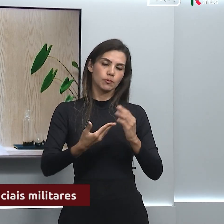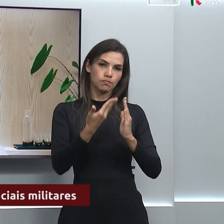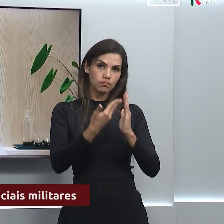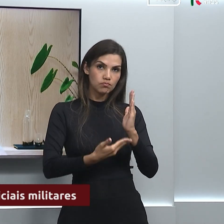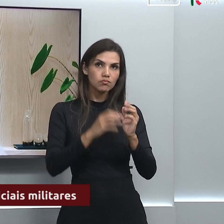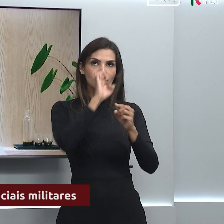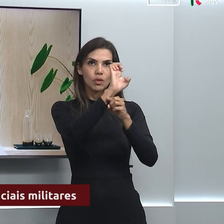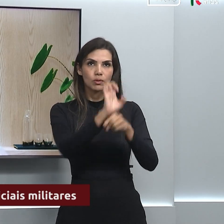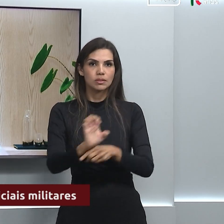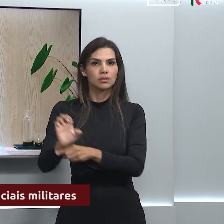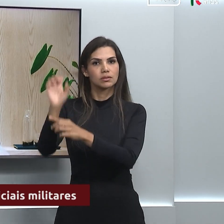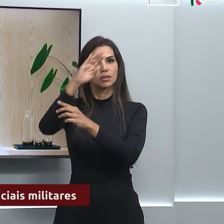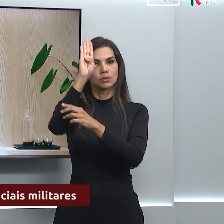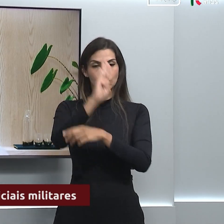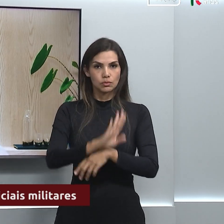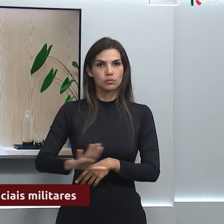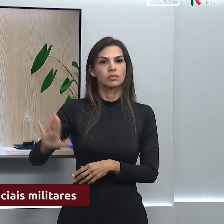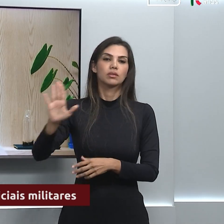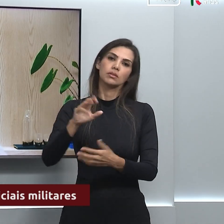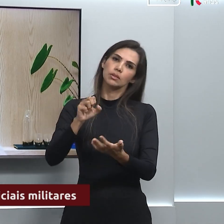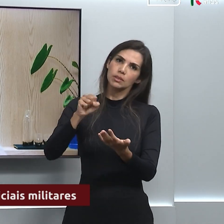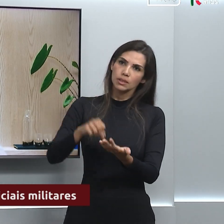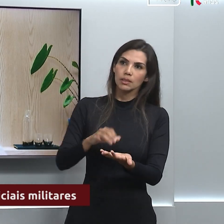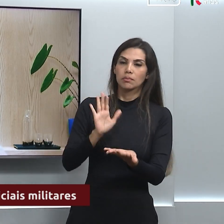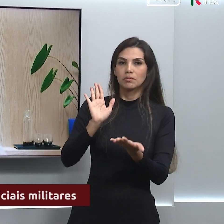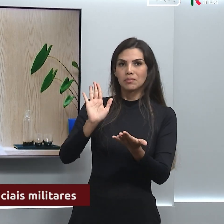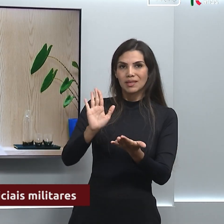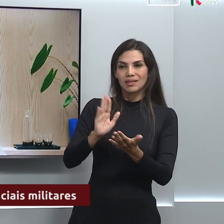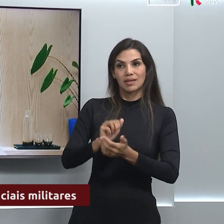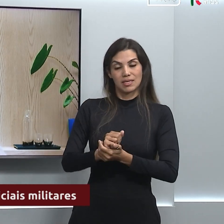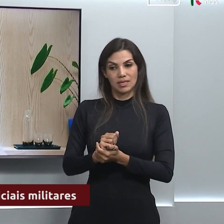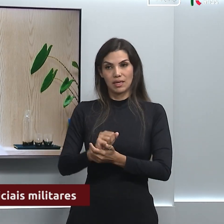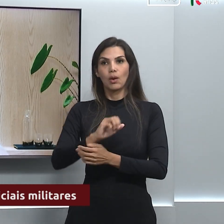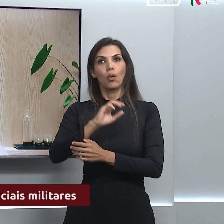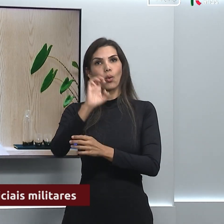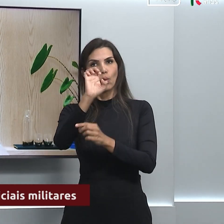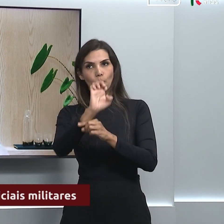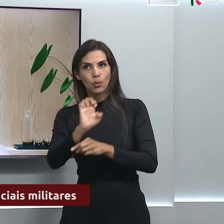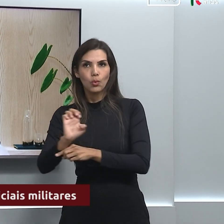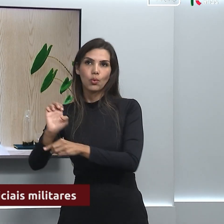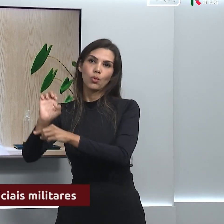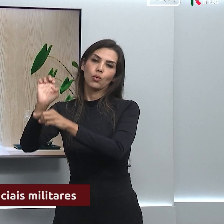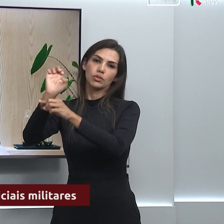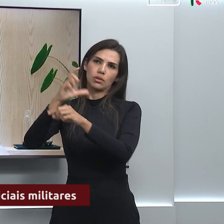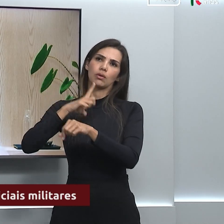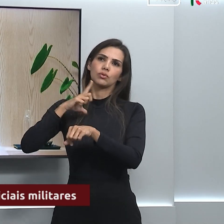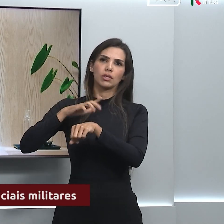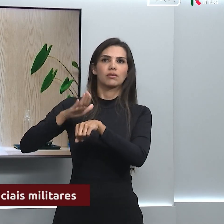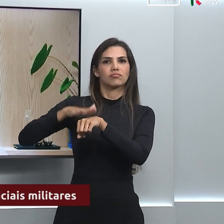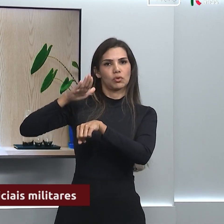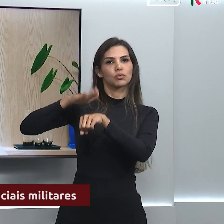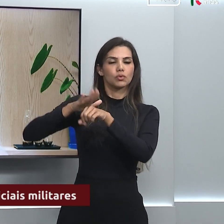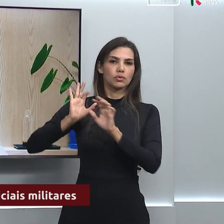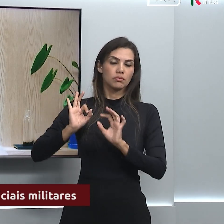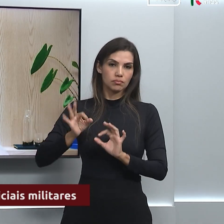que a autonomia do estado sobre a polícia, ela é indiscutível, né? Está no texto constitucional que